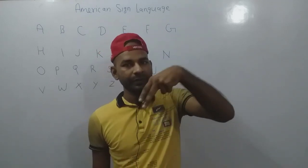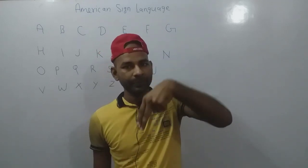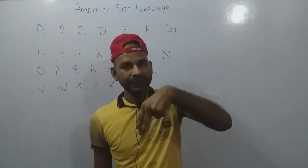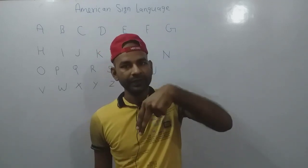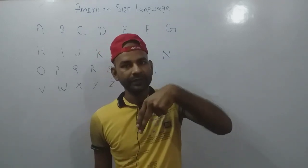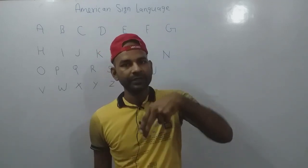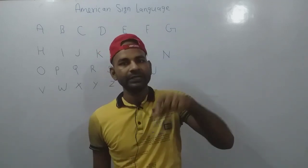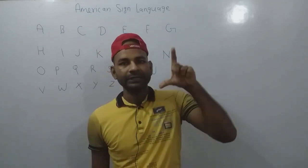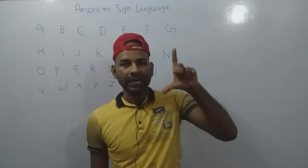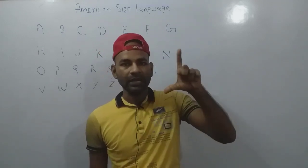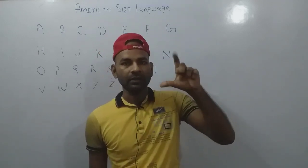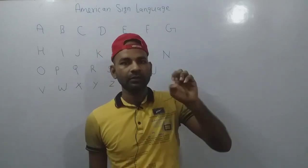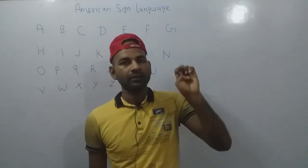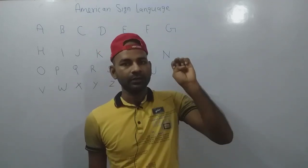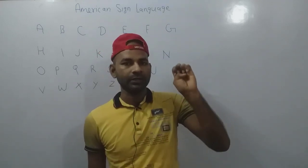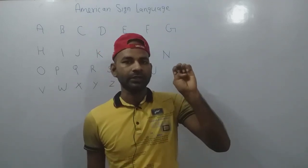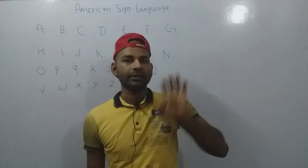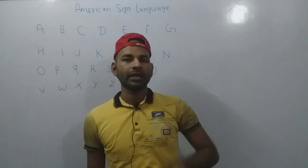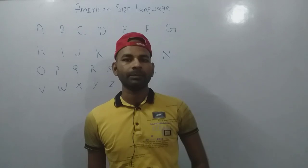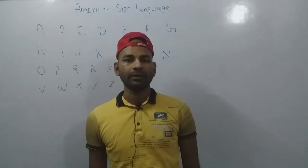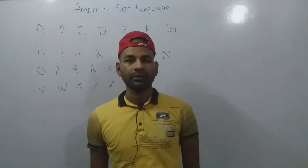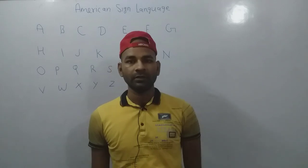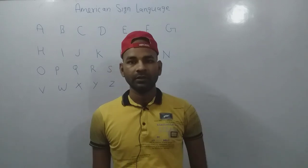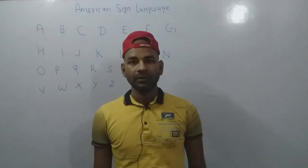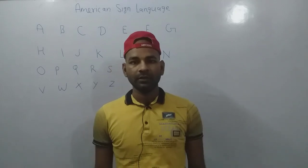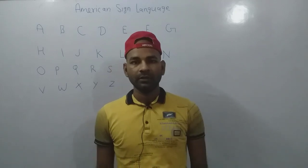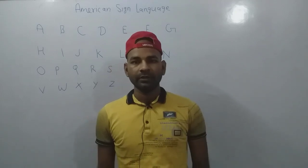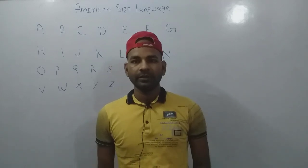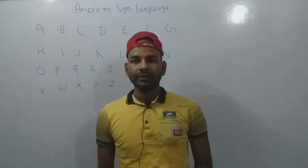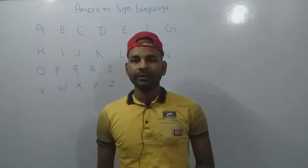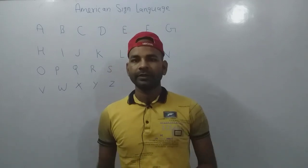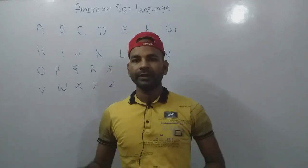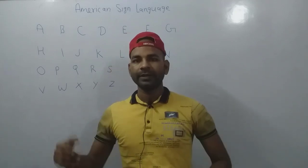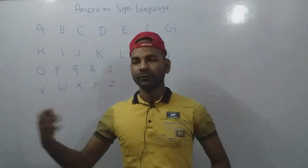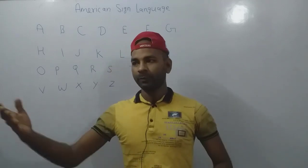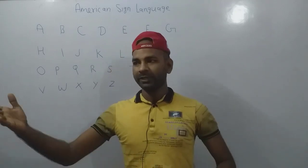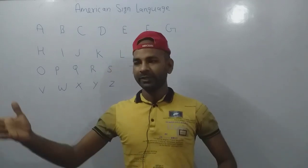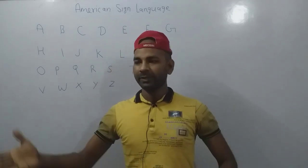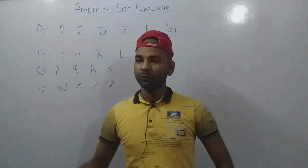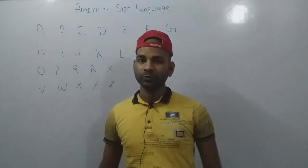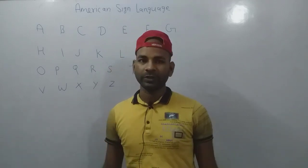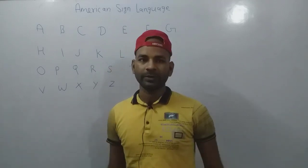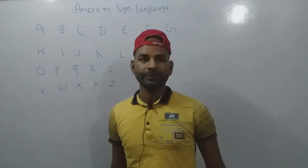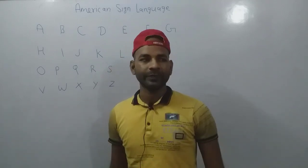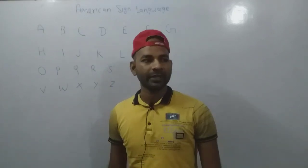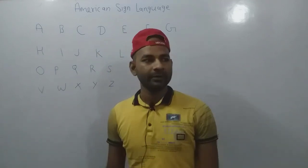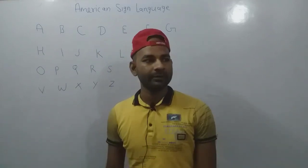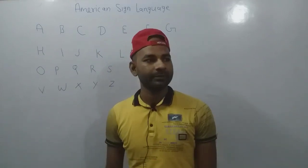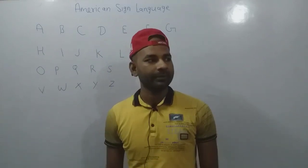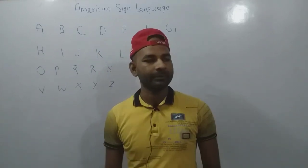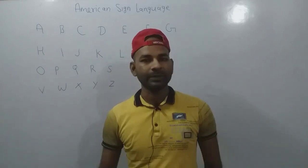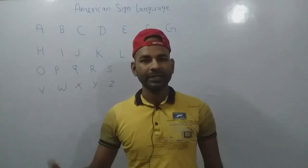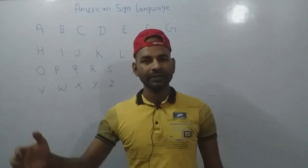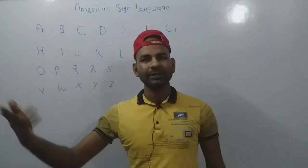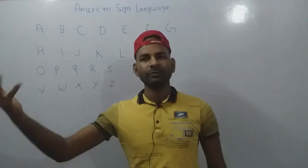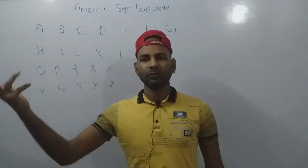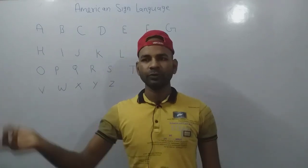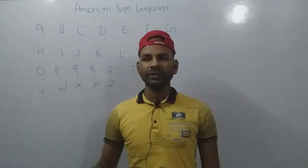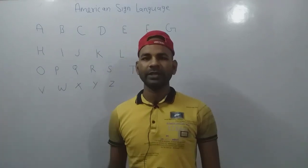पी एल ई, एप्पल। ऐसे कोई बाजार जा रहा है, आपको पूछना है, बाजार नहीं मतलब कुछ भी, कहीं